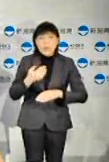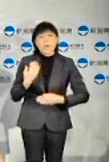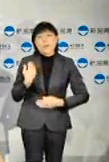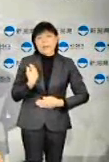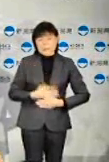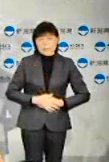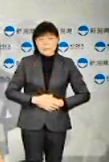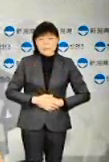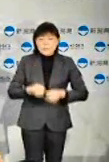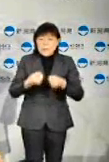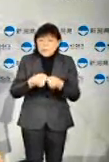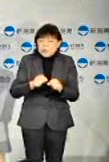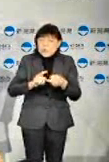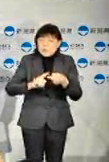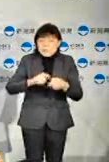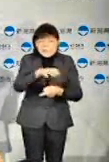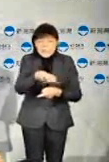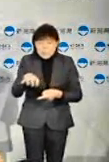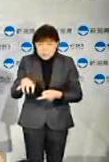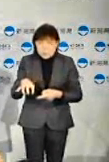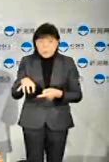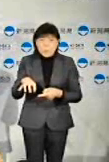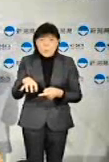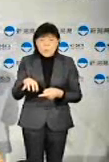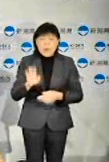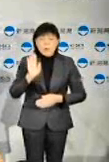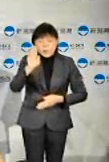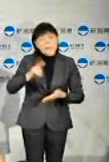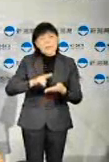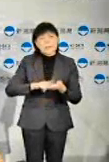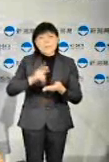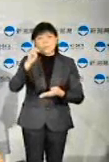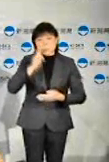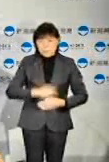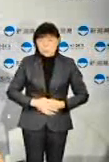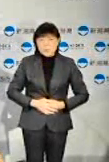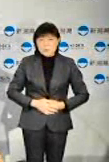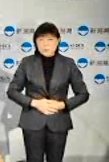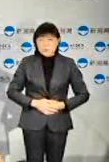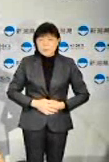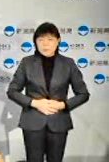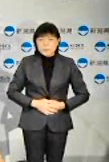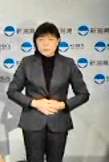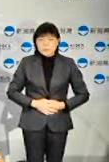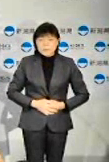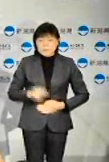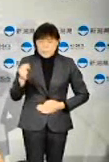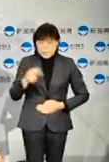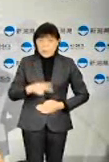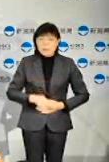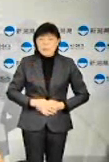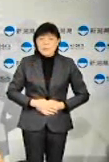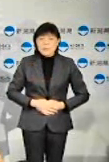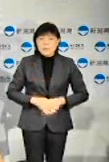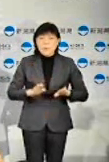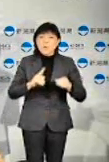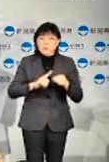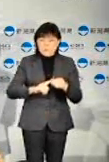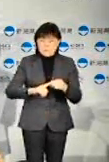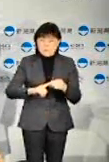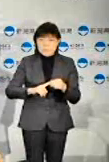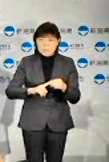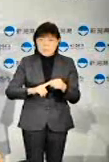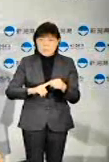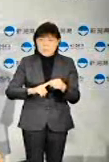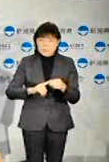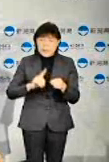けで、具体的な箇所とかですね、それはこれからだと思いますし、はい、また今年